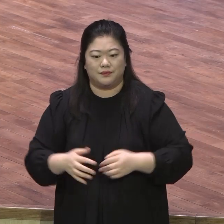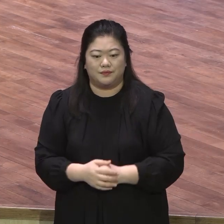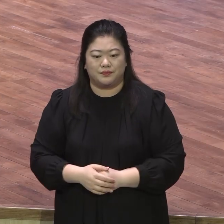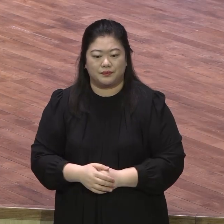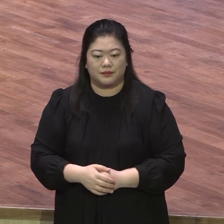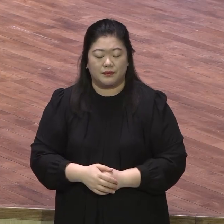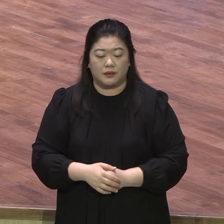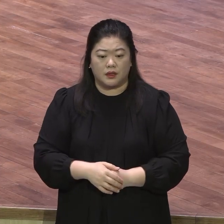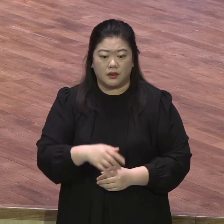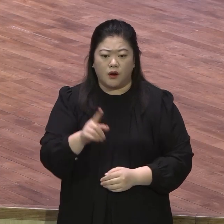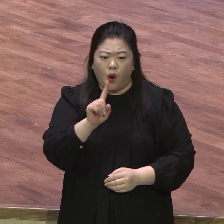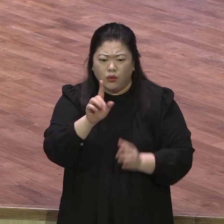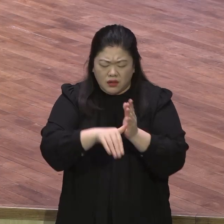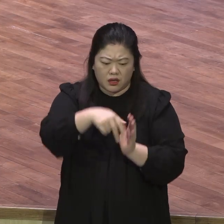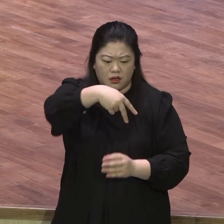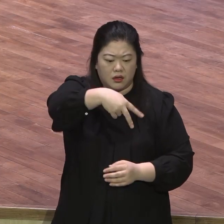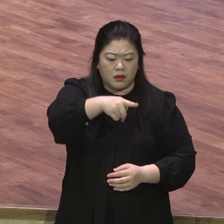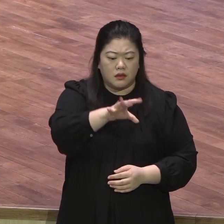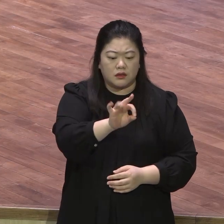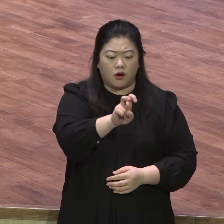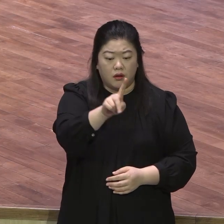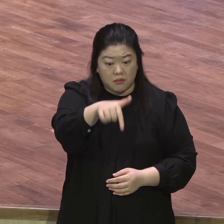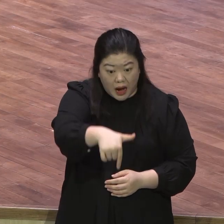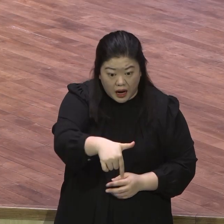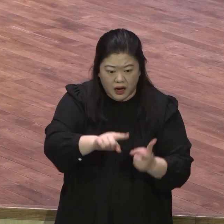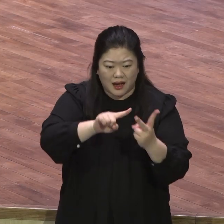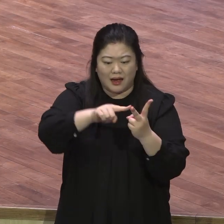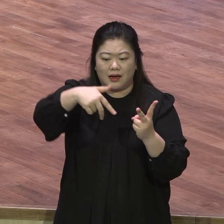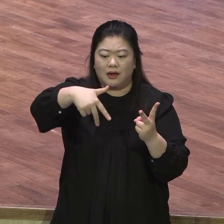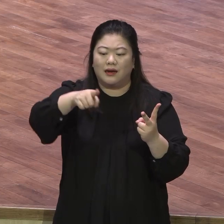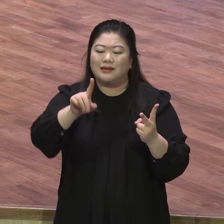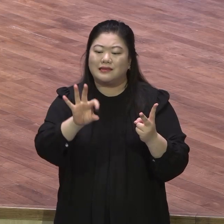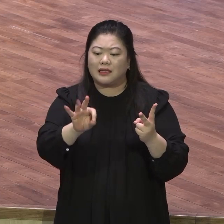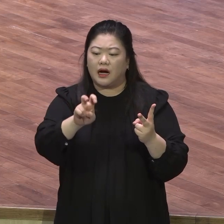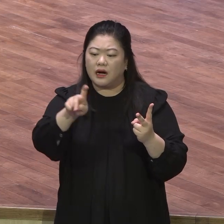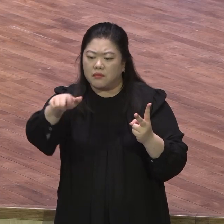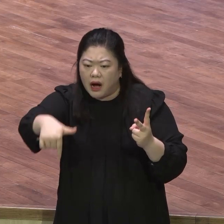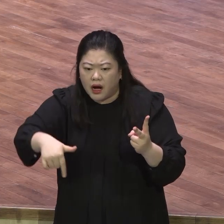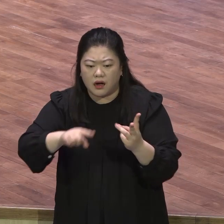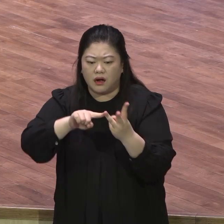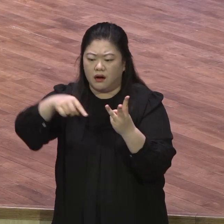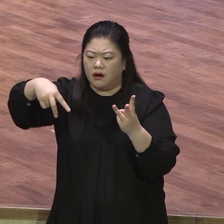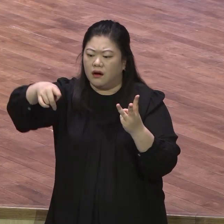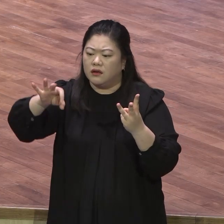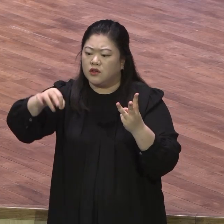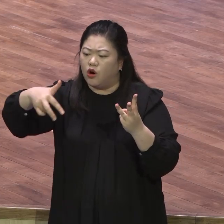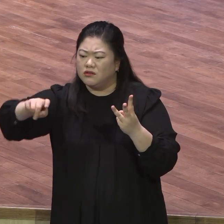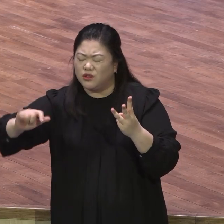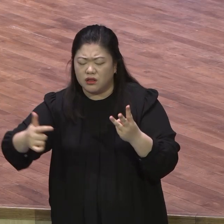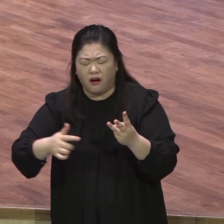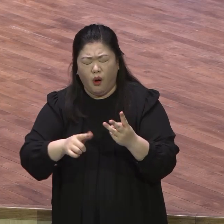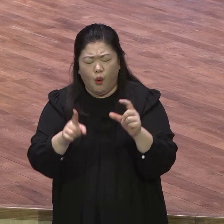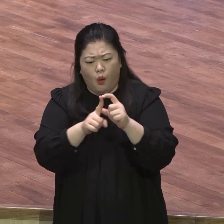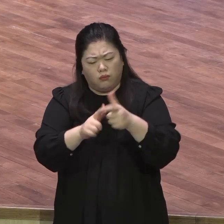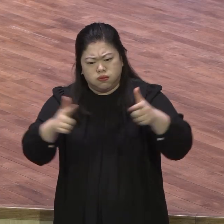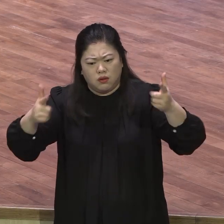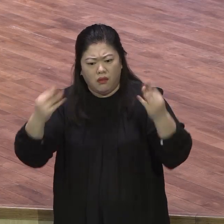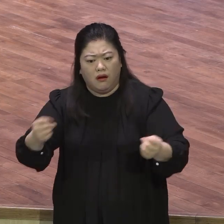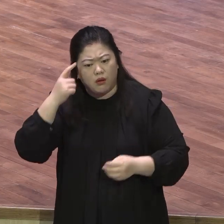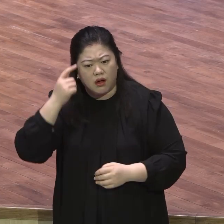장막으로 그렇게 표현을 하고 있는데 겉모양이 휘장처럼 덮였기 때문에 안에는 골격이 있는데